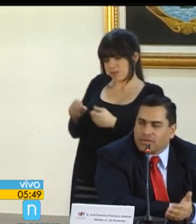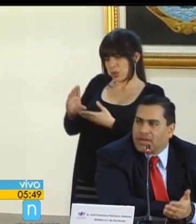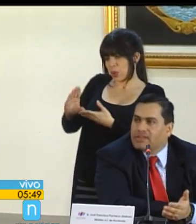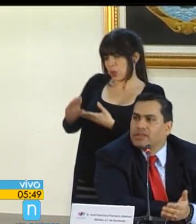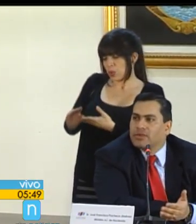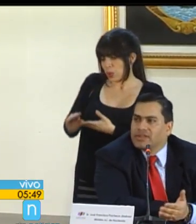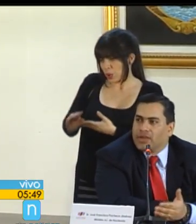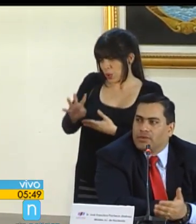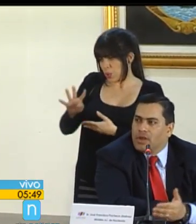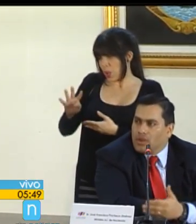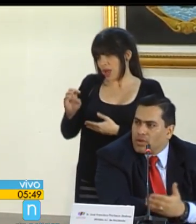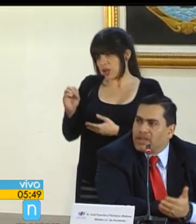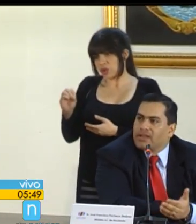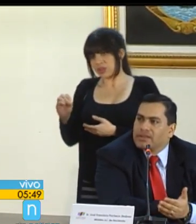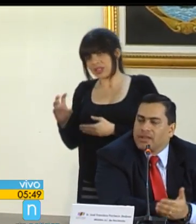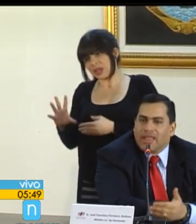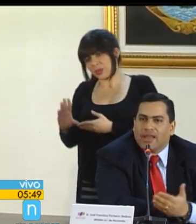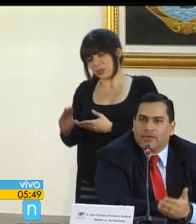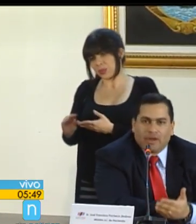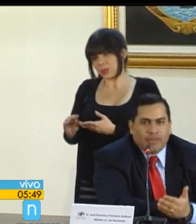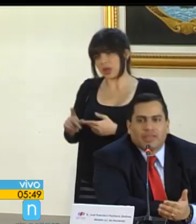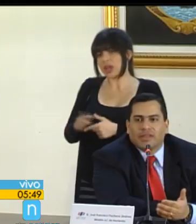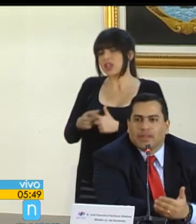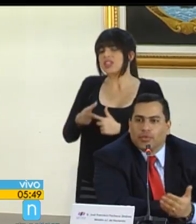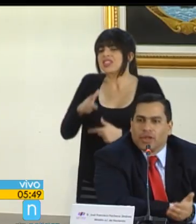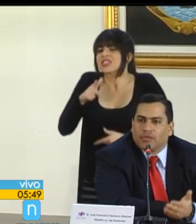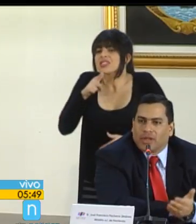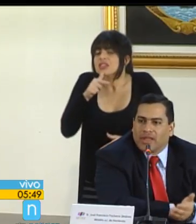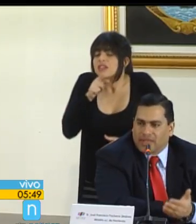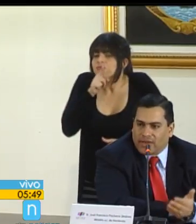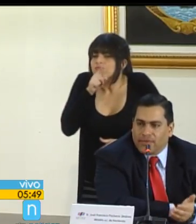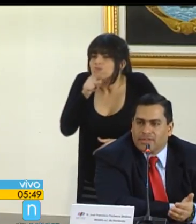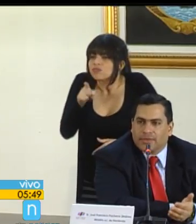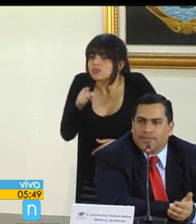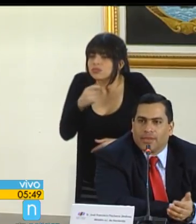si esto está creciendo en 0, ¿quién realmente está poniendo